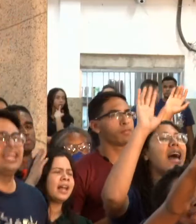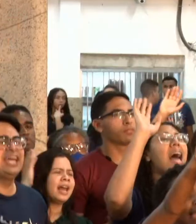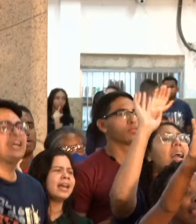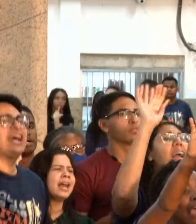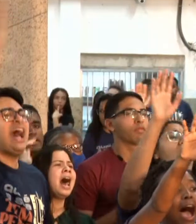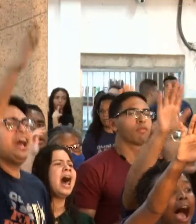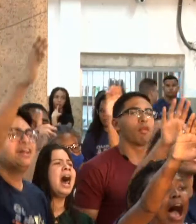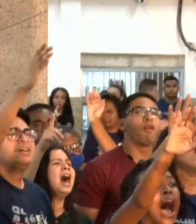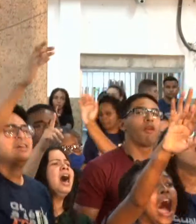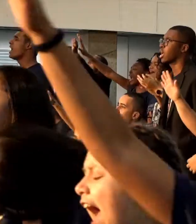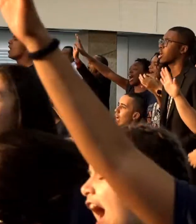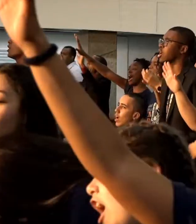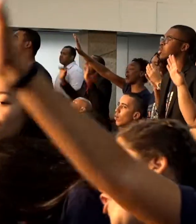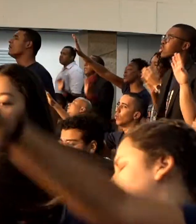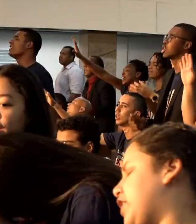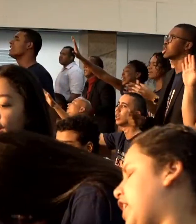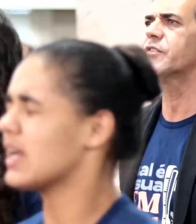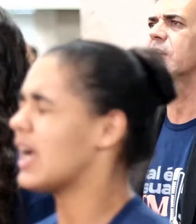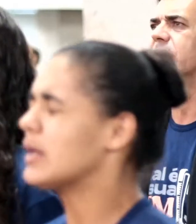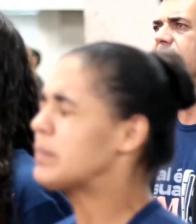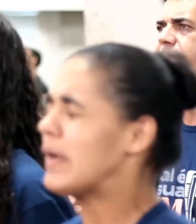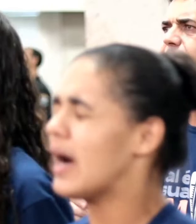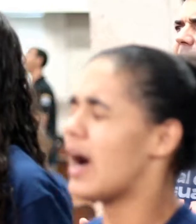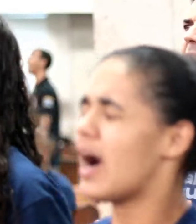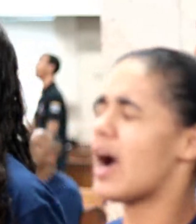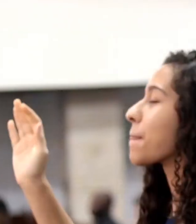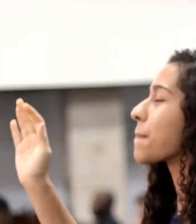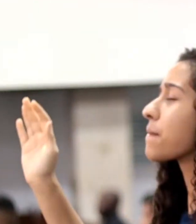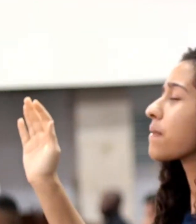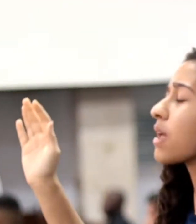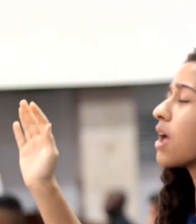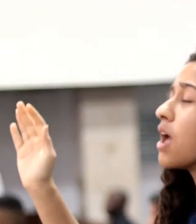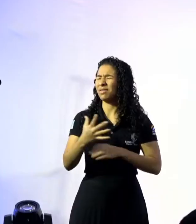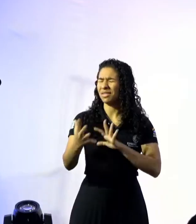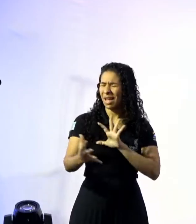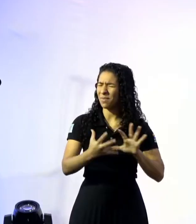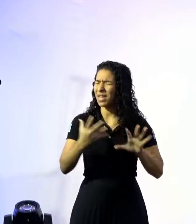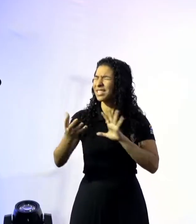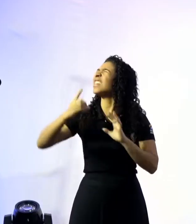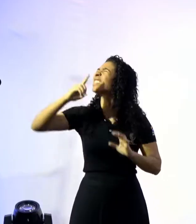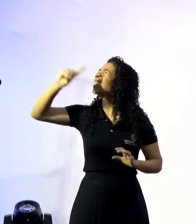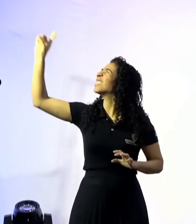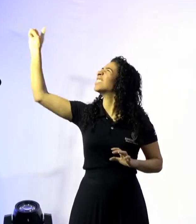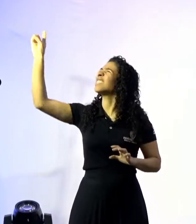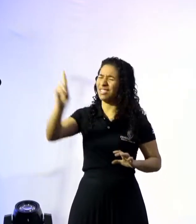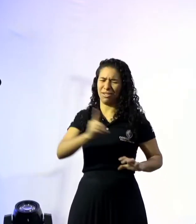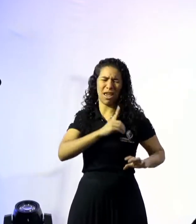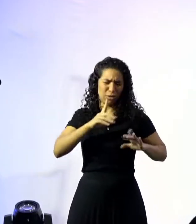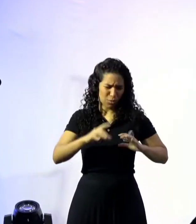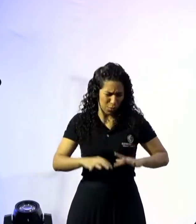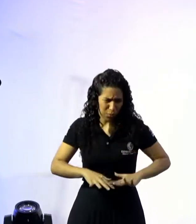2022 é o ano da presença. É o ano de você ser cheio da presença do Espírito.